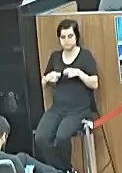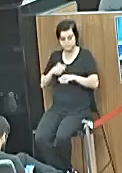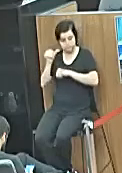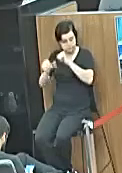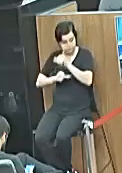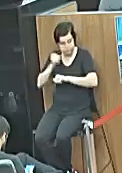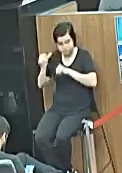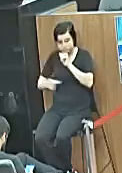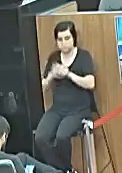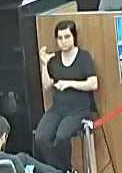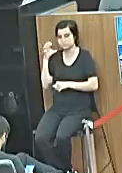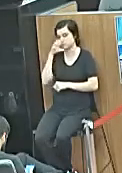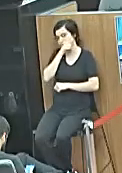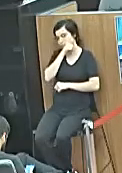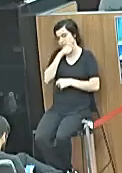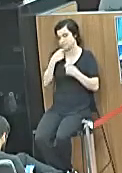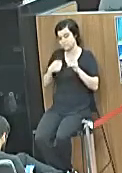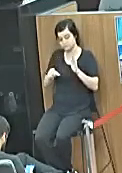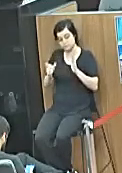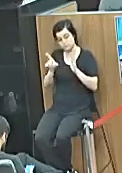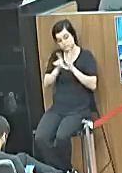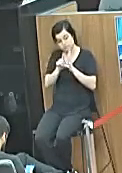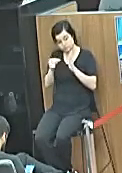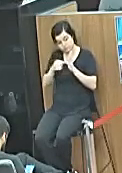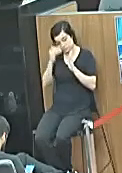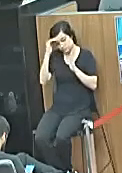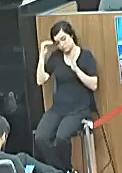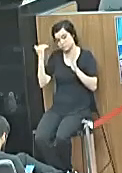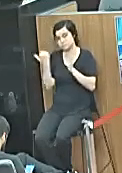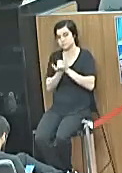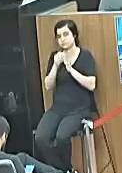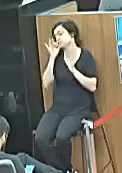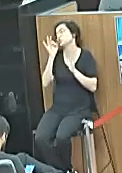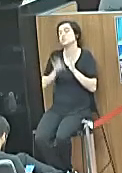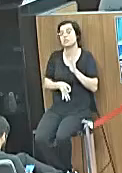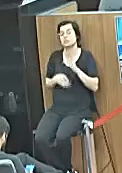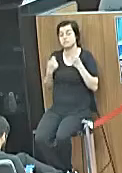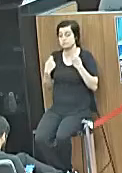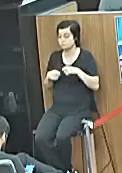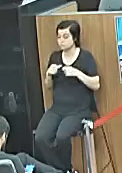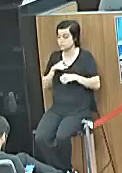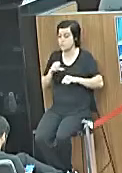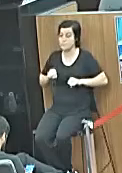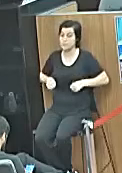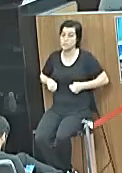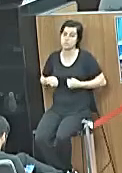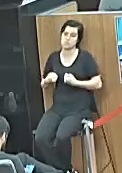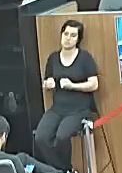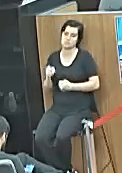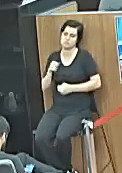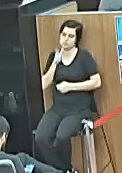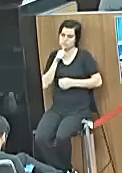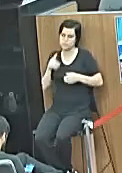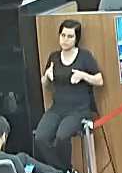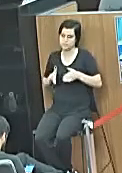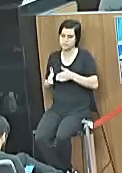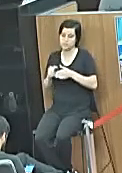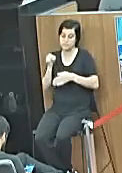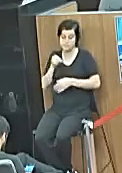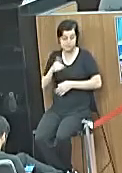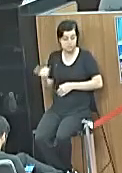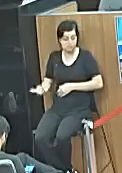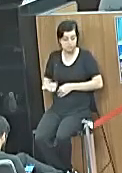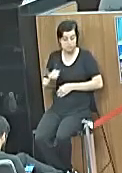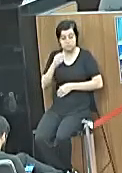ter medidas mais concretos como foi falado aqui nós temos que ter uma medida para proteger seus assentos elas são importantes para o nosso